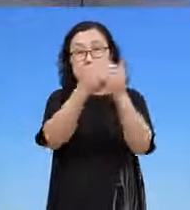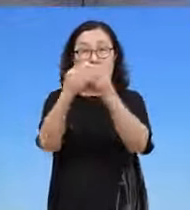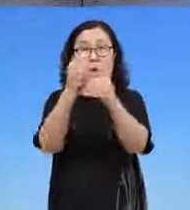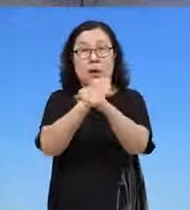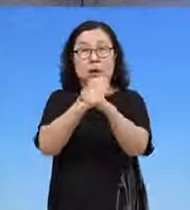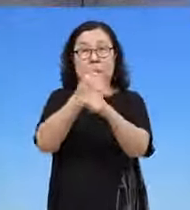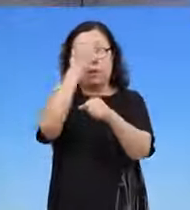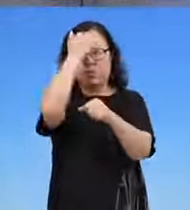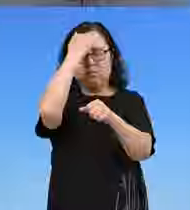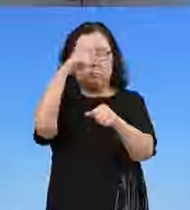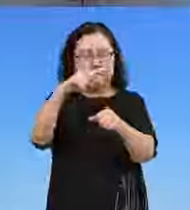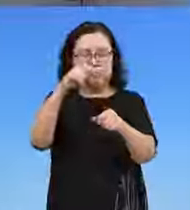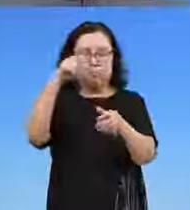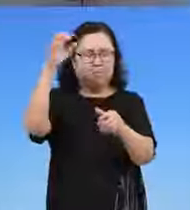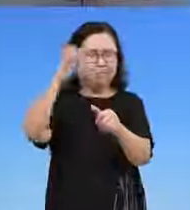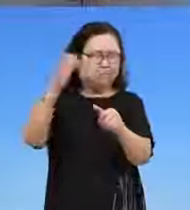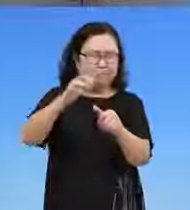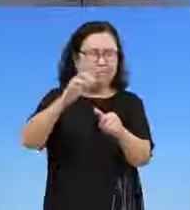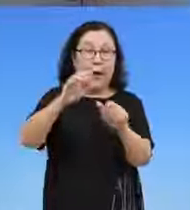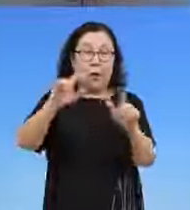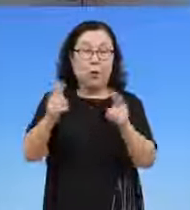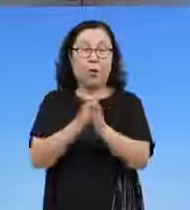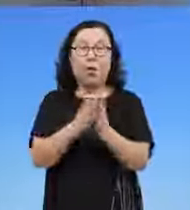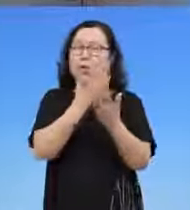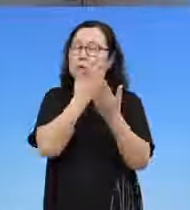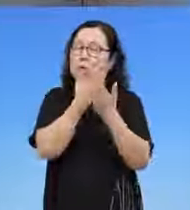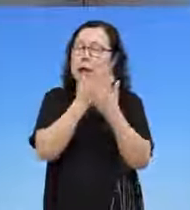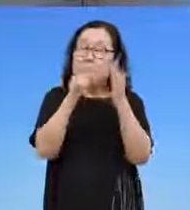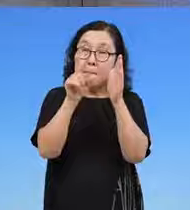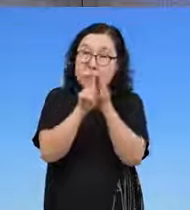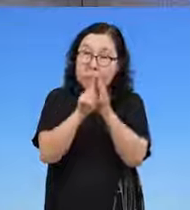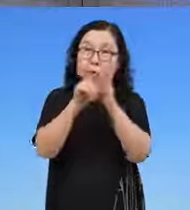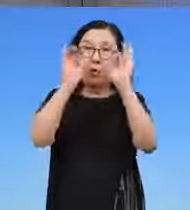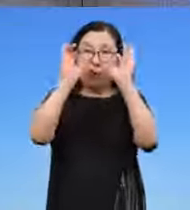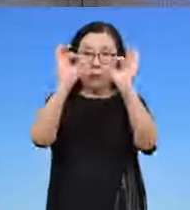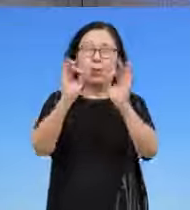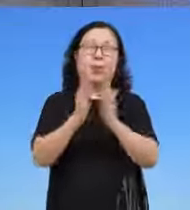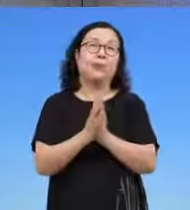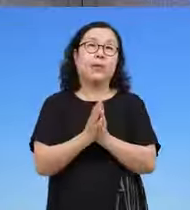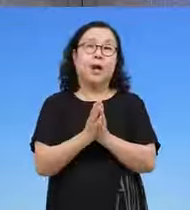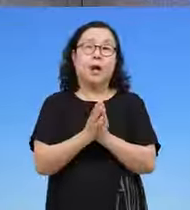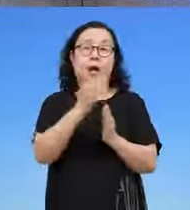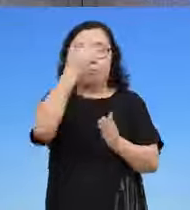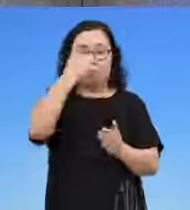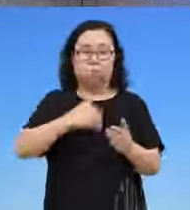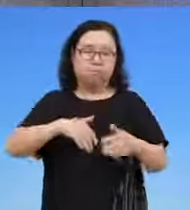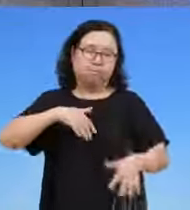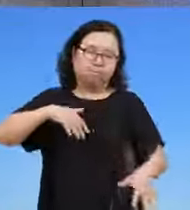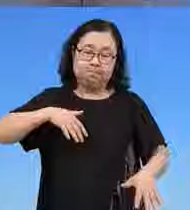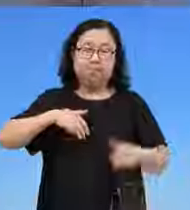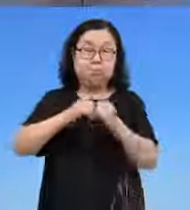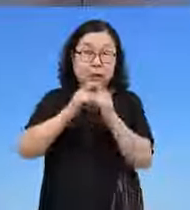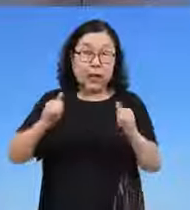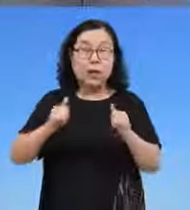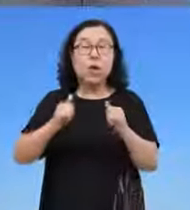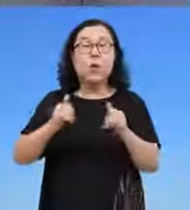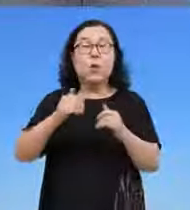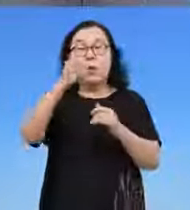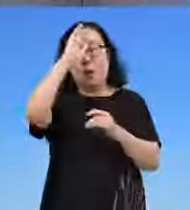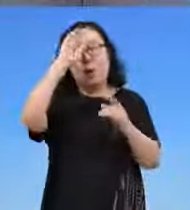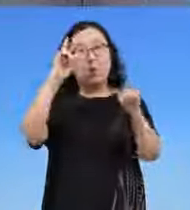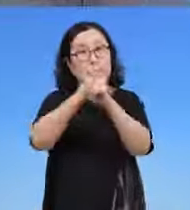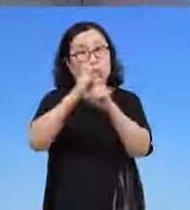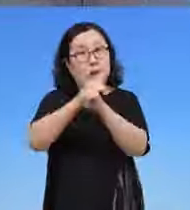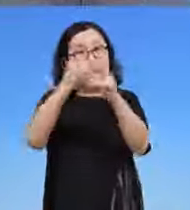예수님은 그것을 무례함으로 받지 않으시고 귀한 믿음으로 보셔서 중풍병자를 고쳐주셨다. 그러니까